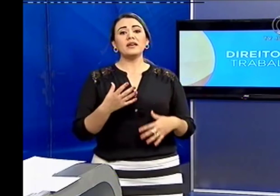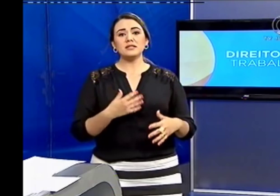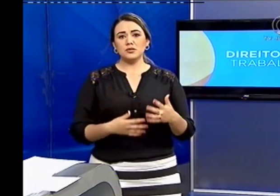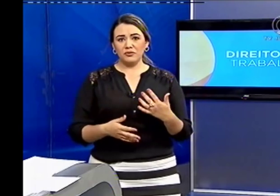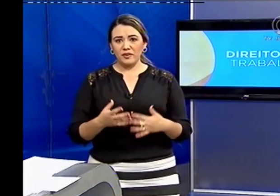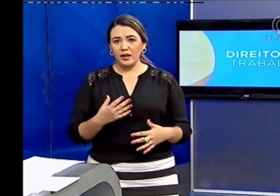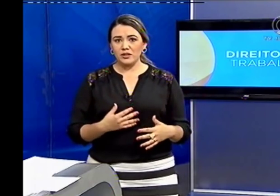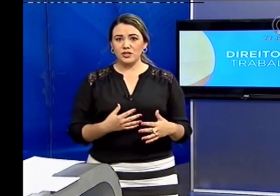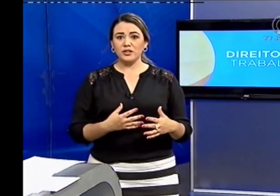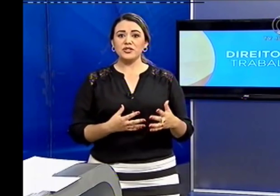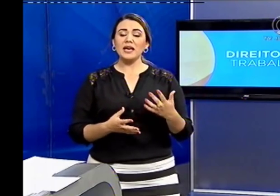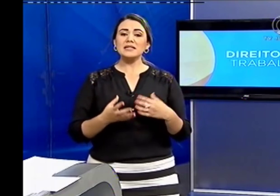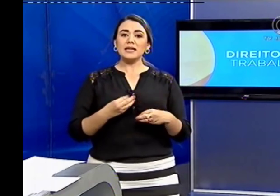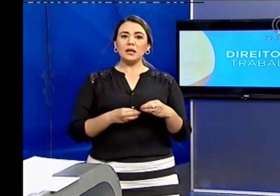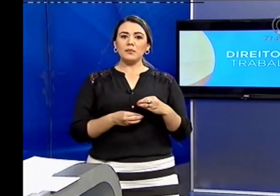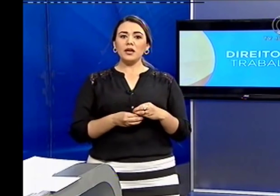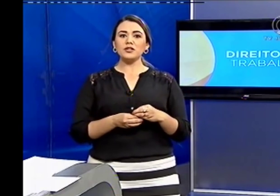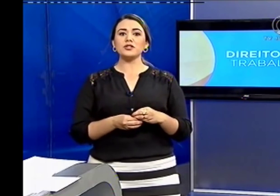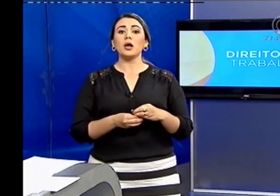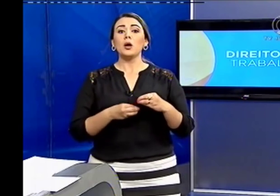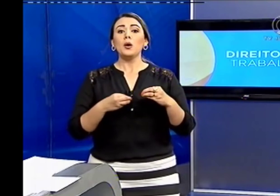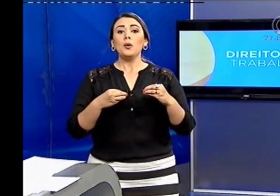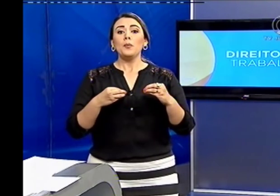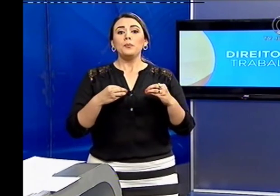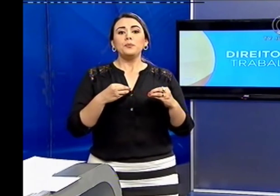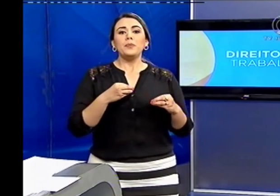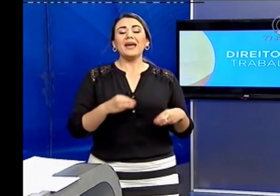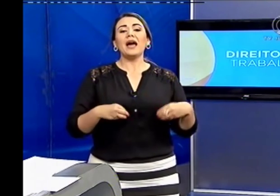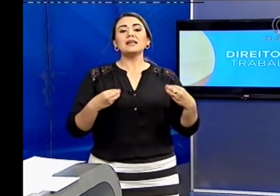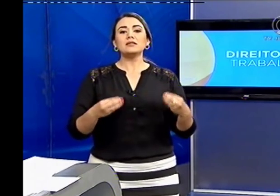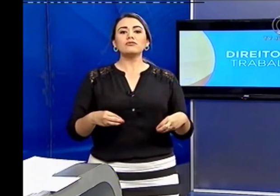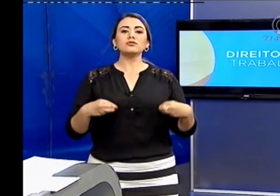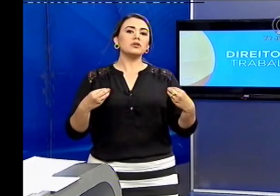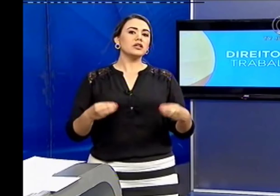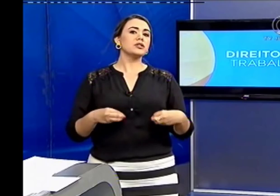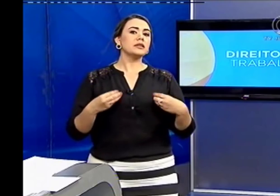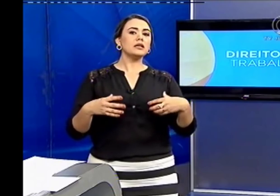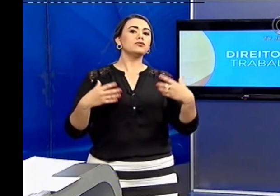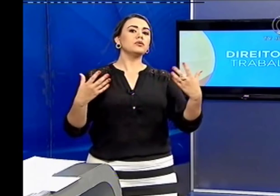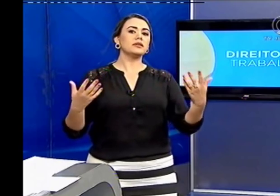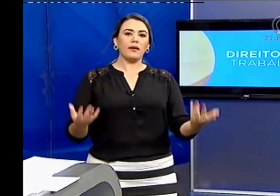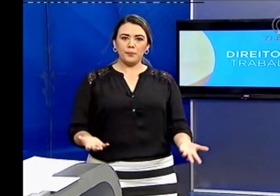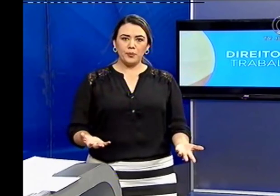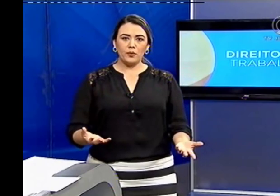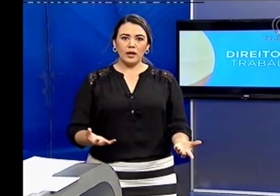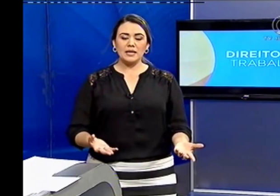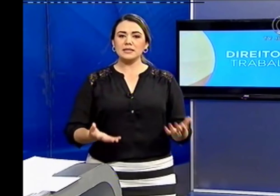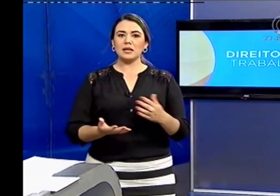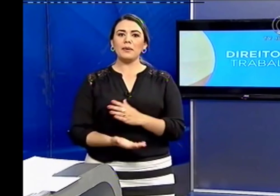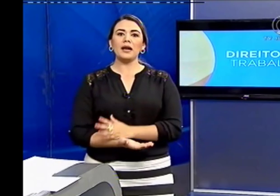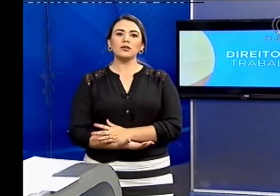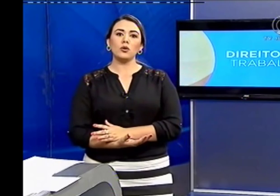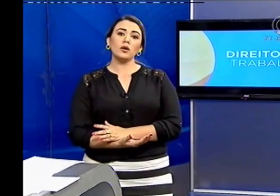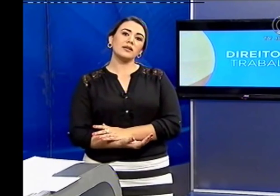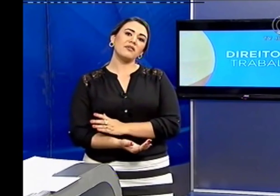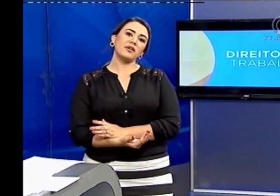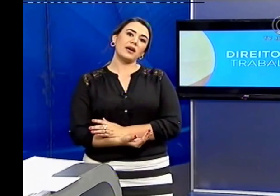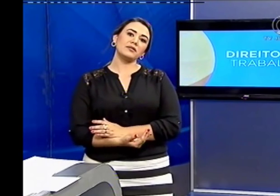Talvez isso venha, gente, exatamente em razão de, durante tanto tempo, esse trabalhador ter ficado